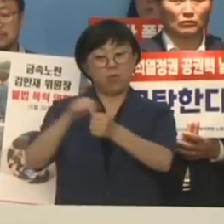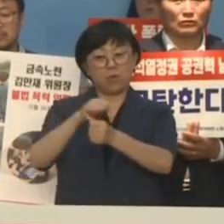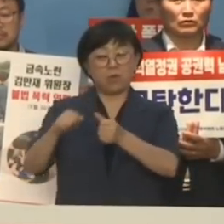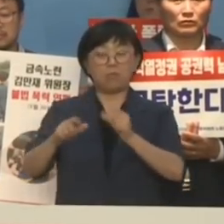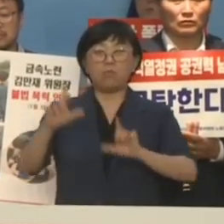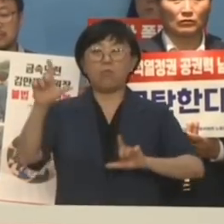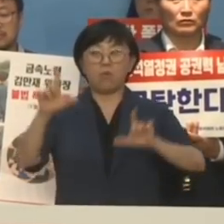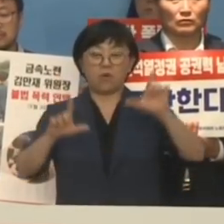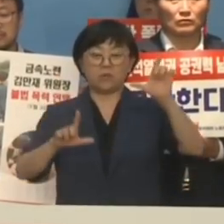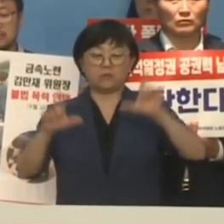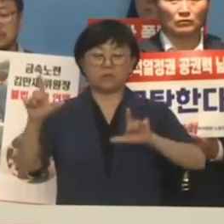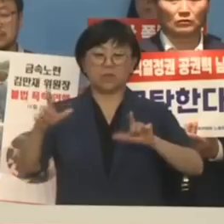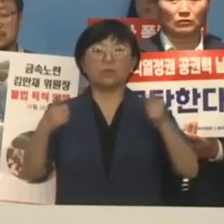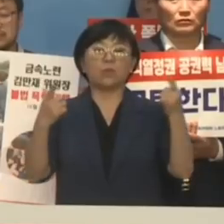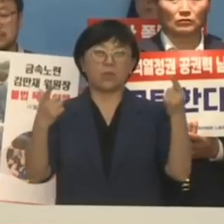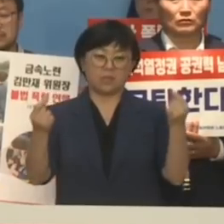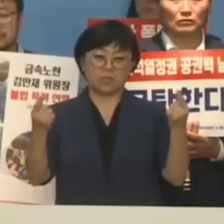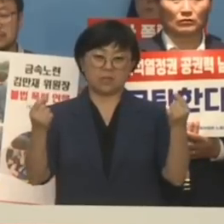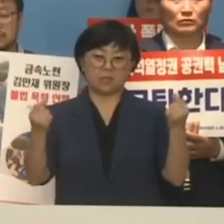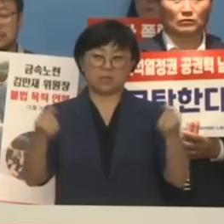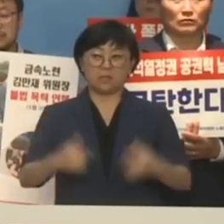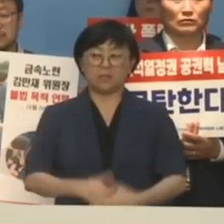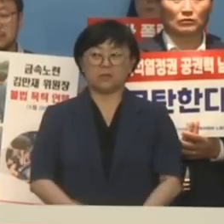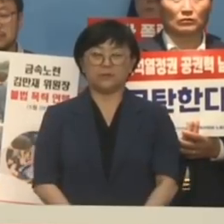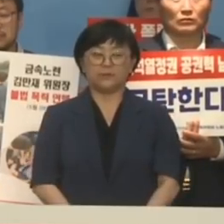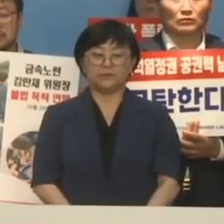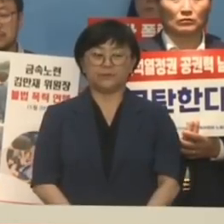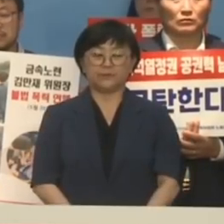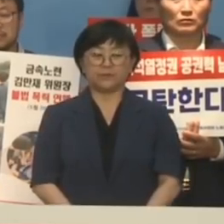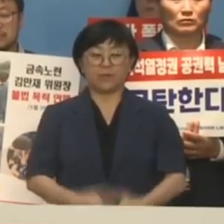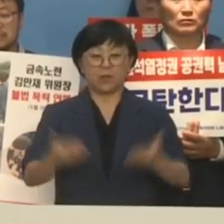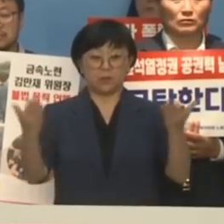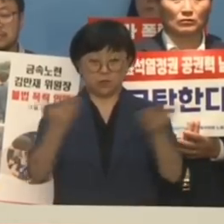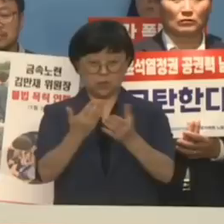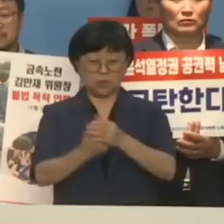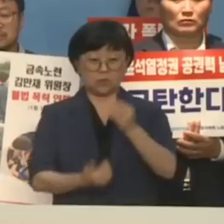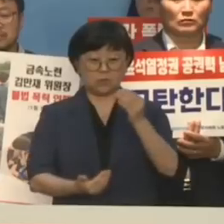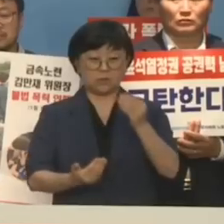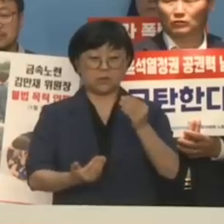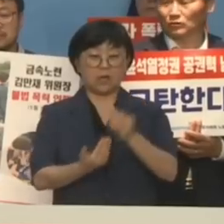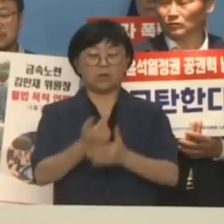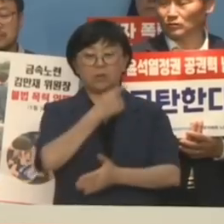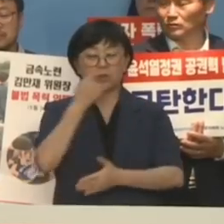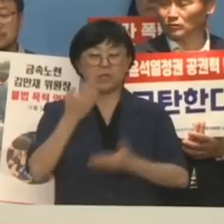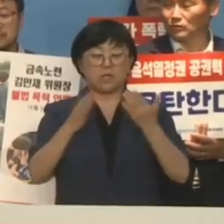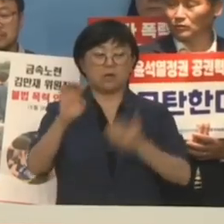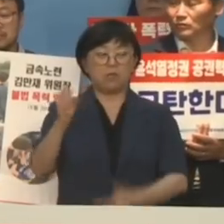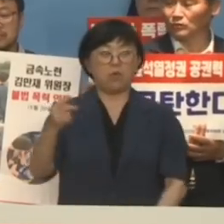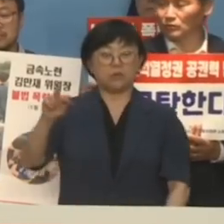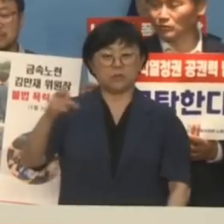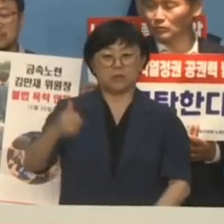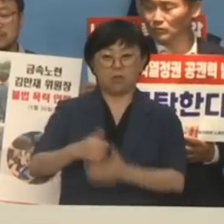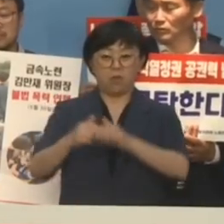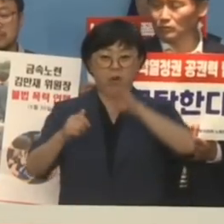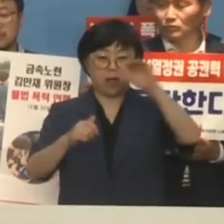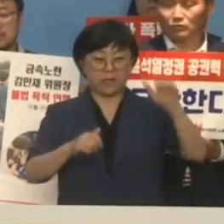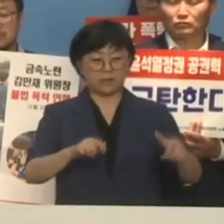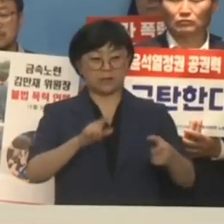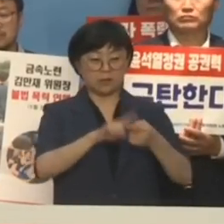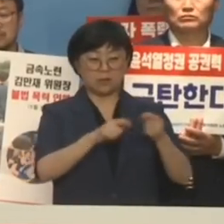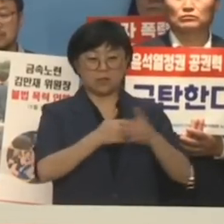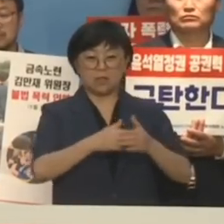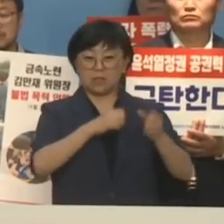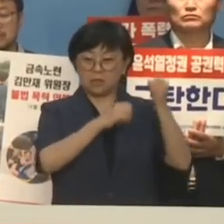진압 모습과 한치도 다를 게 없었습니다. 노동 3권을 보장하라는 포스코 하청 노동자들의 기본적인